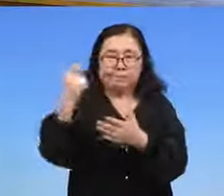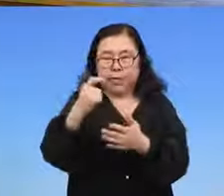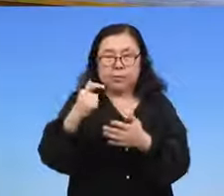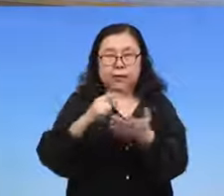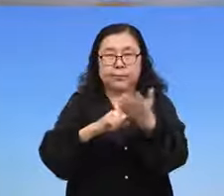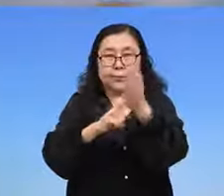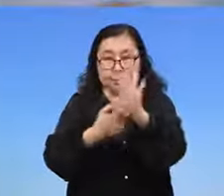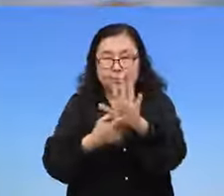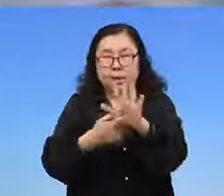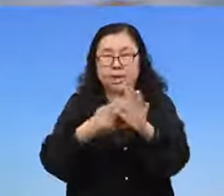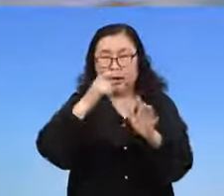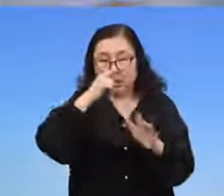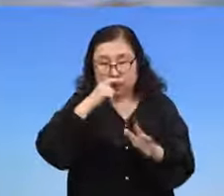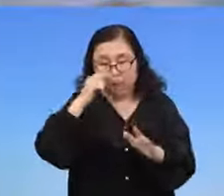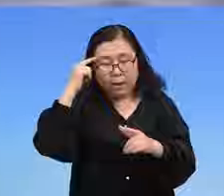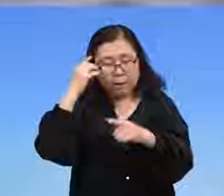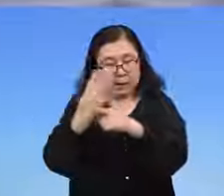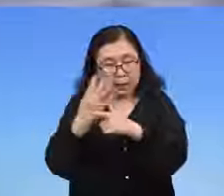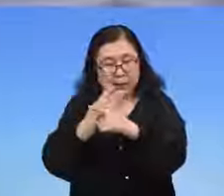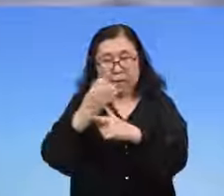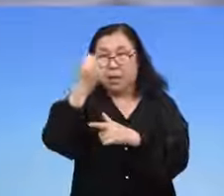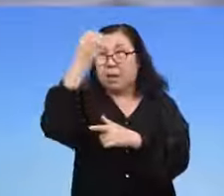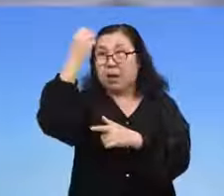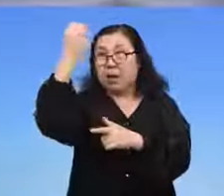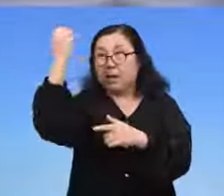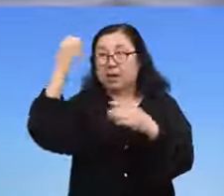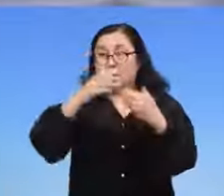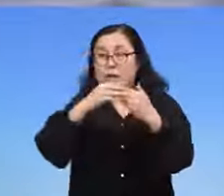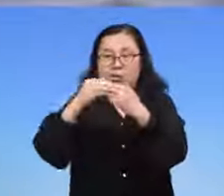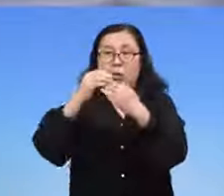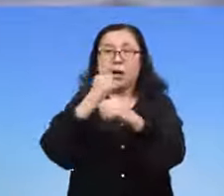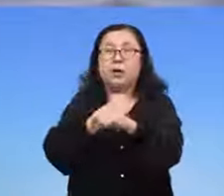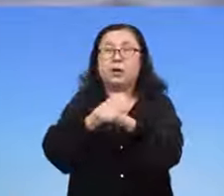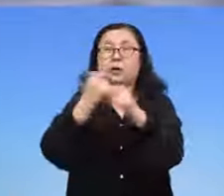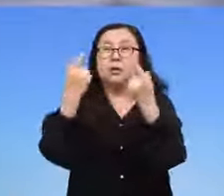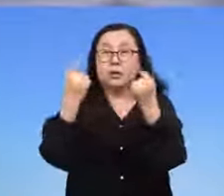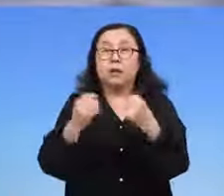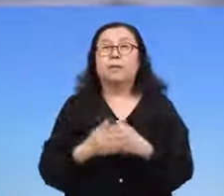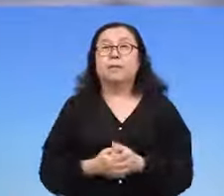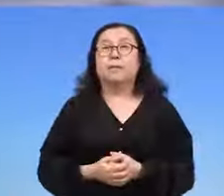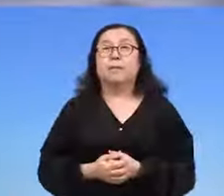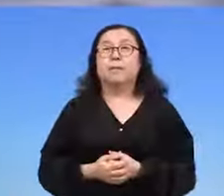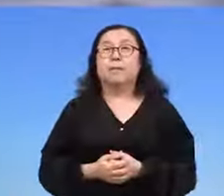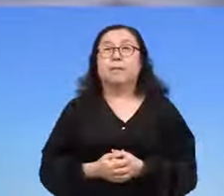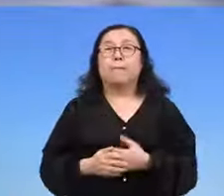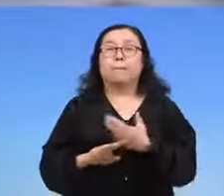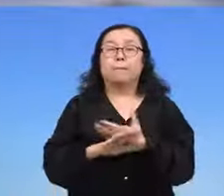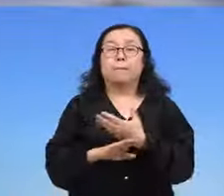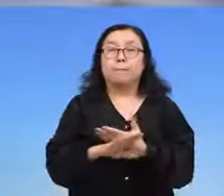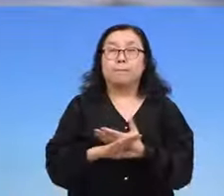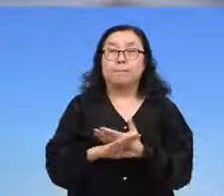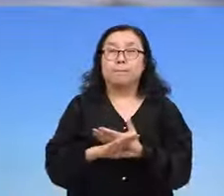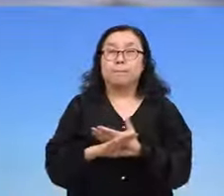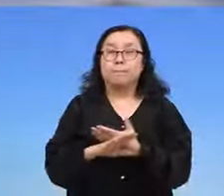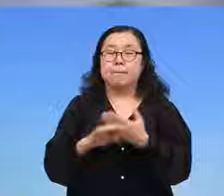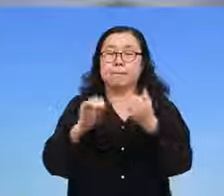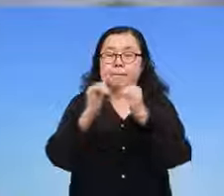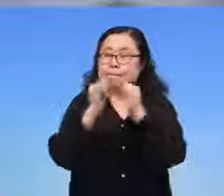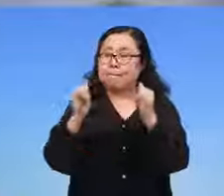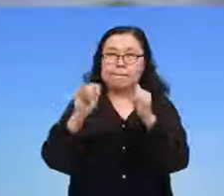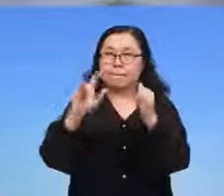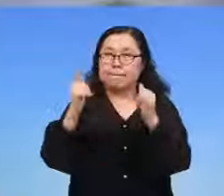아닙니까? 동방 박사들에게 별이 그들을 인도했던 것처럼 다른 분이